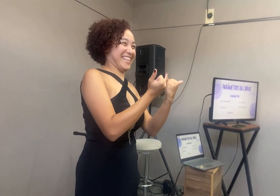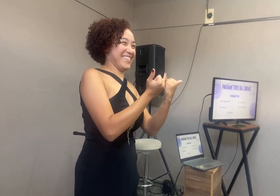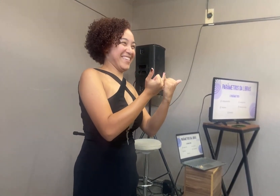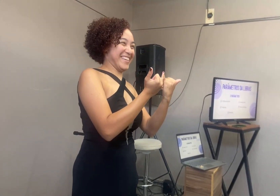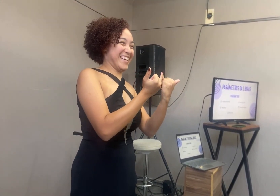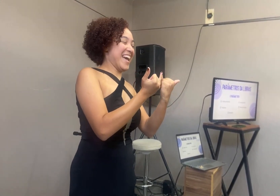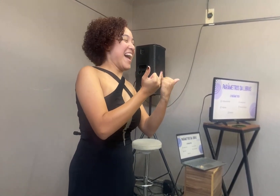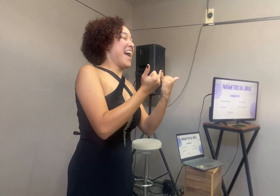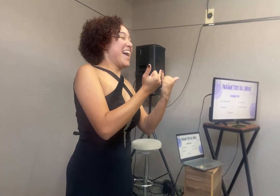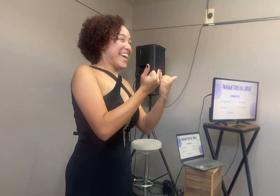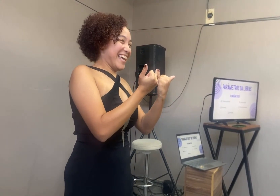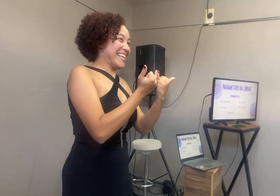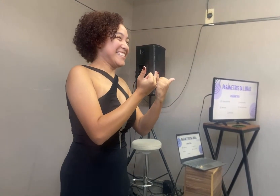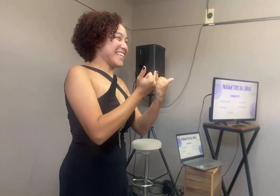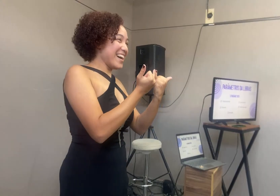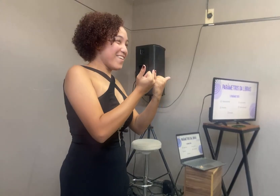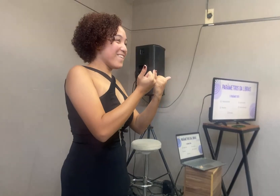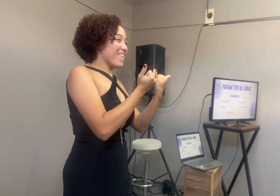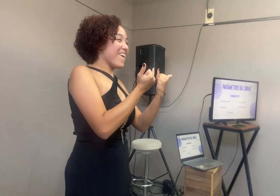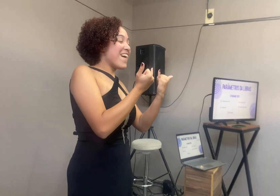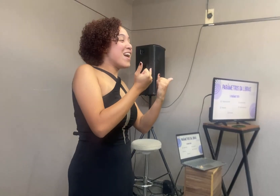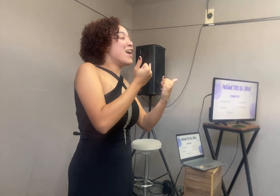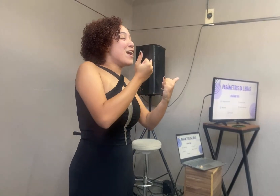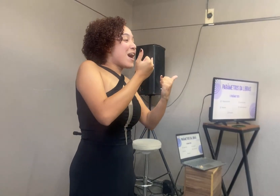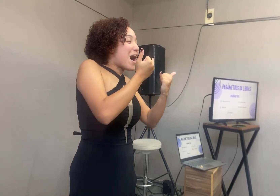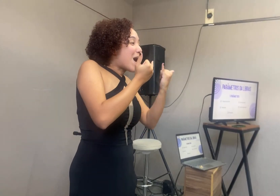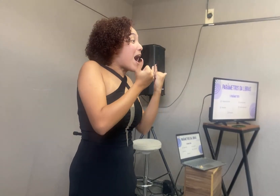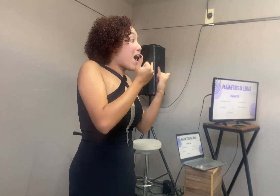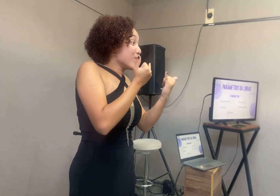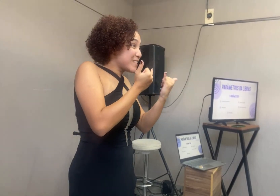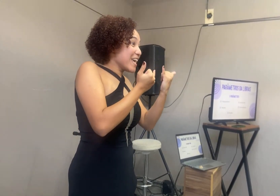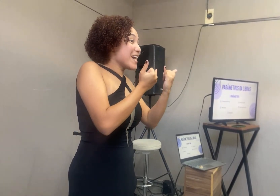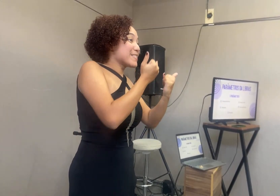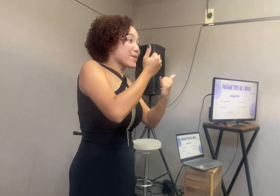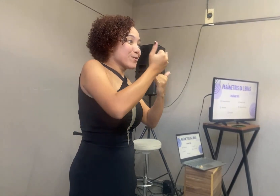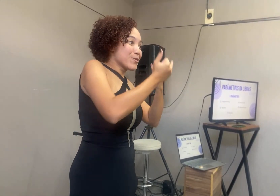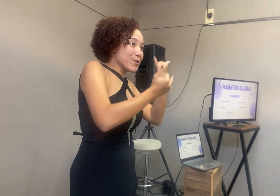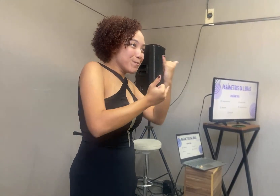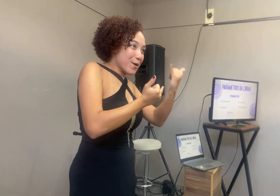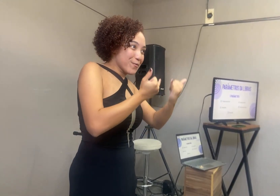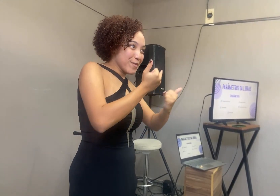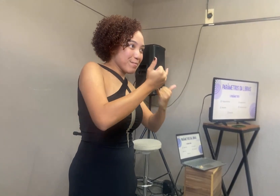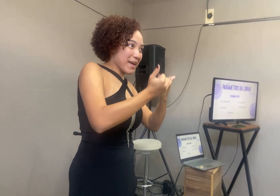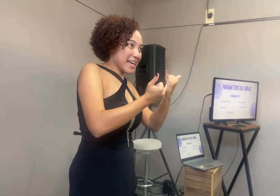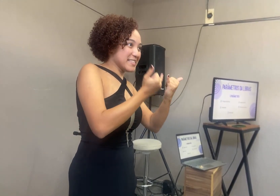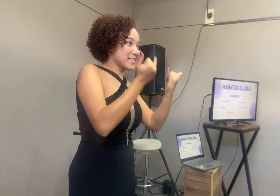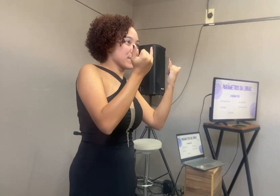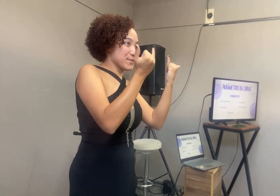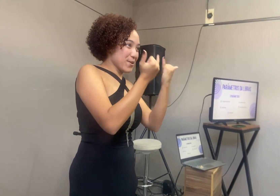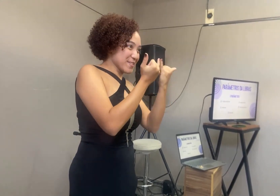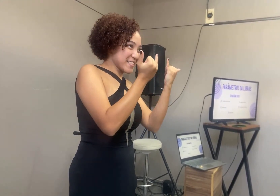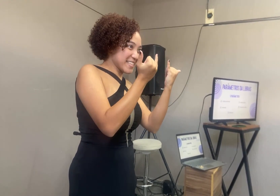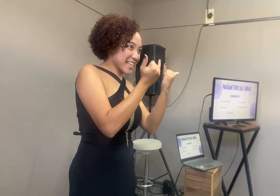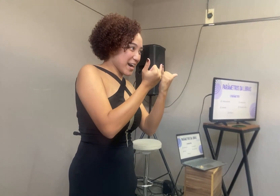Entendeu? Então, a alteração do movimento do